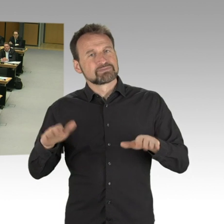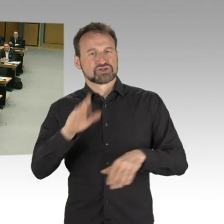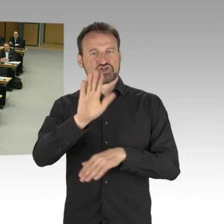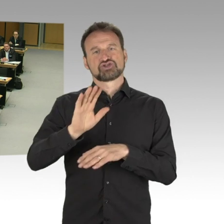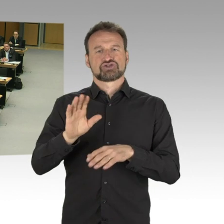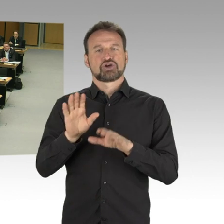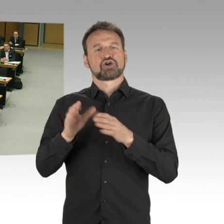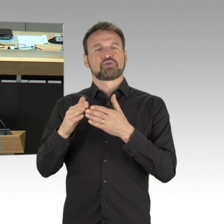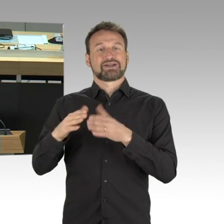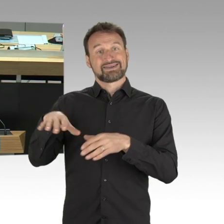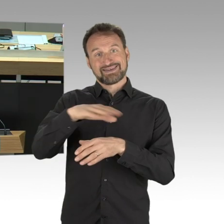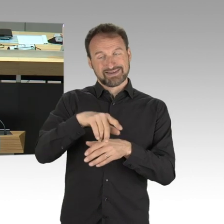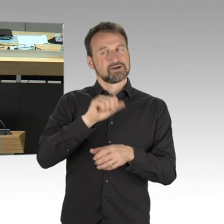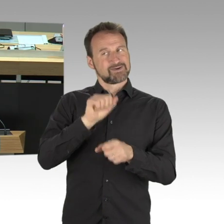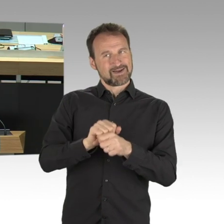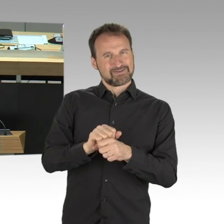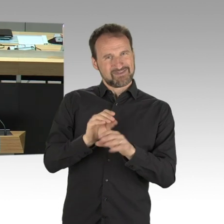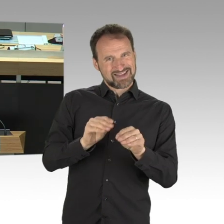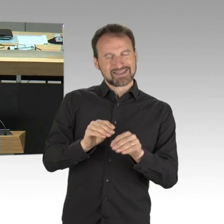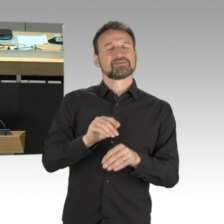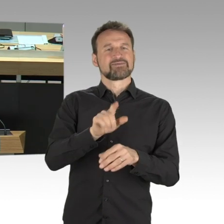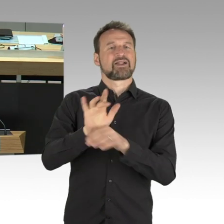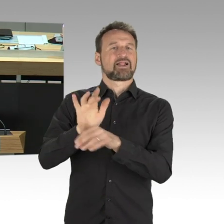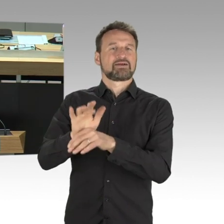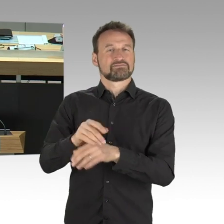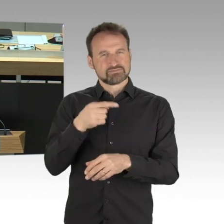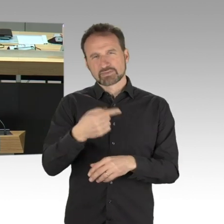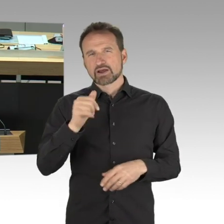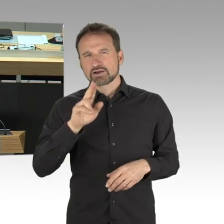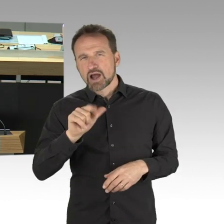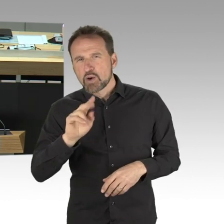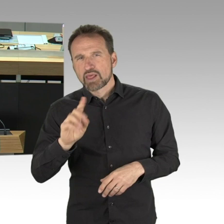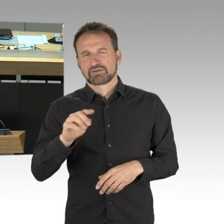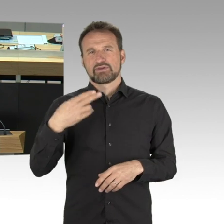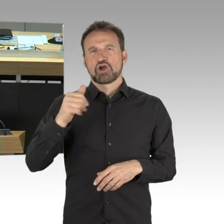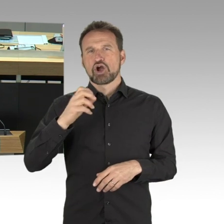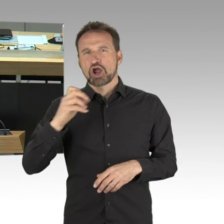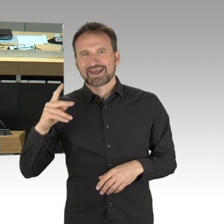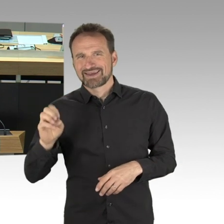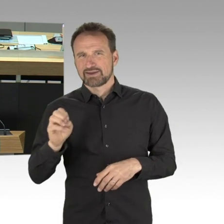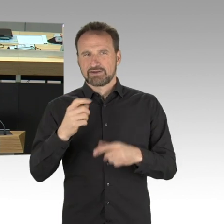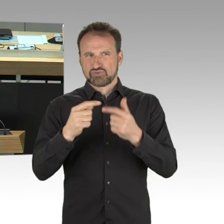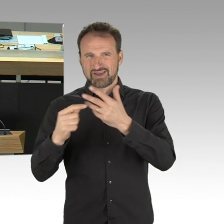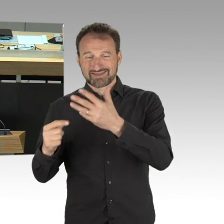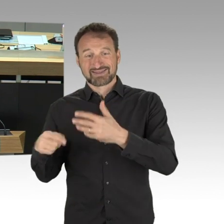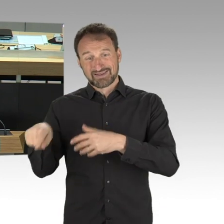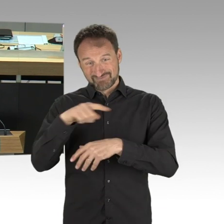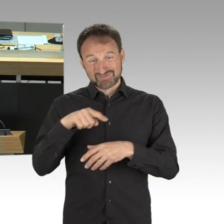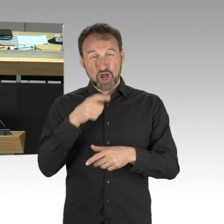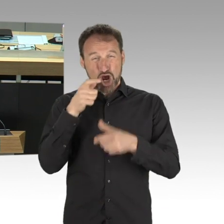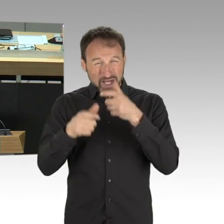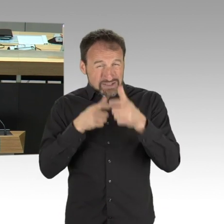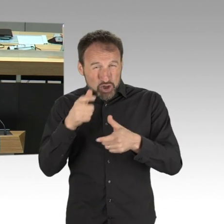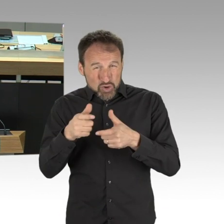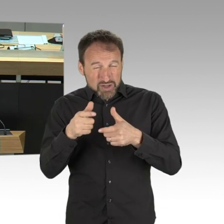der NS-Terrorherrschaft durch Gauland, Höcke und Co. ist die AfD nicht Teil der Lösung, sondern Teil des